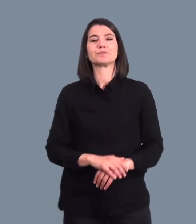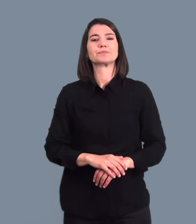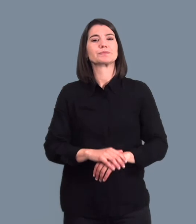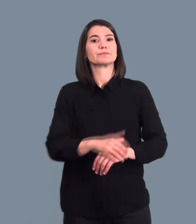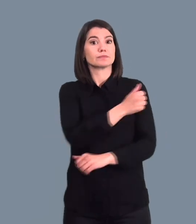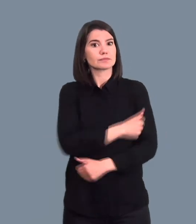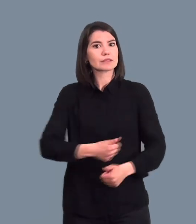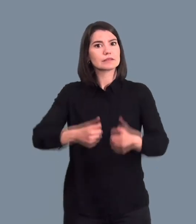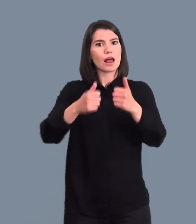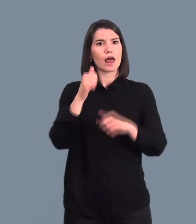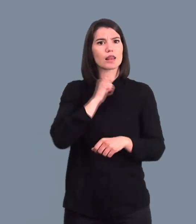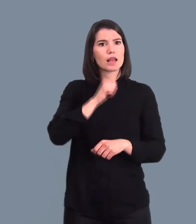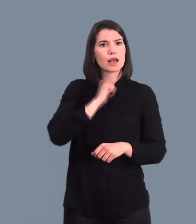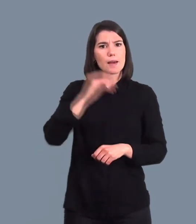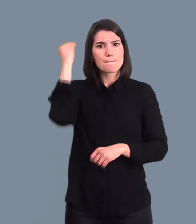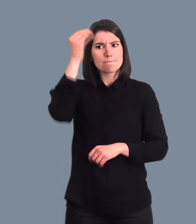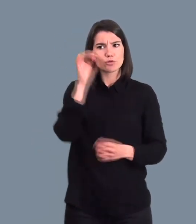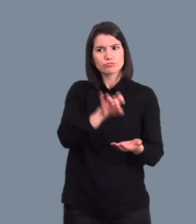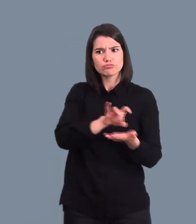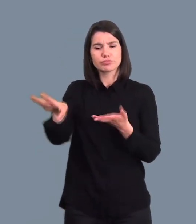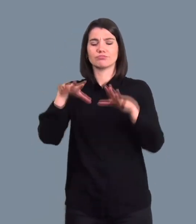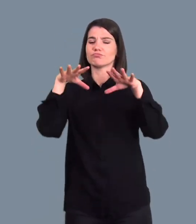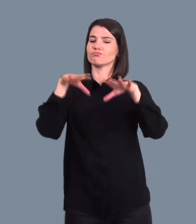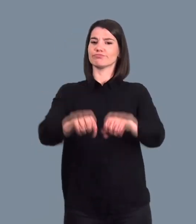e a cidade foi conquistada aos modos.